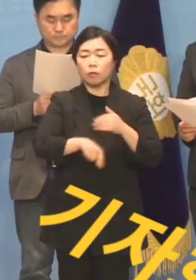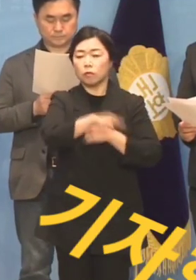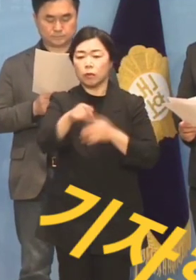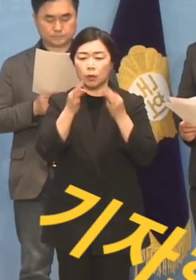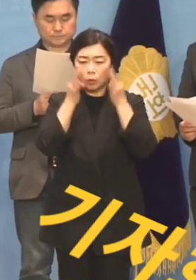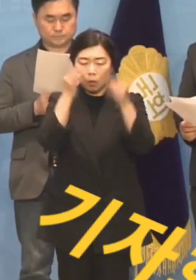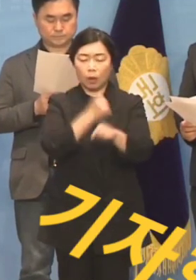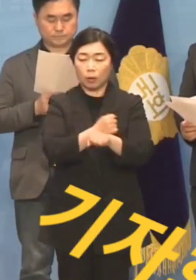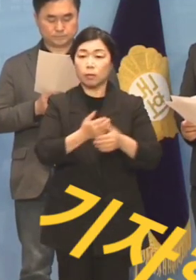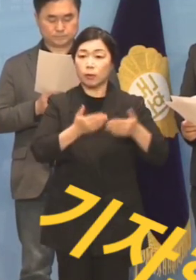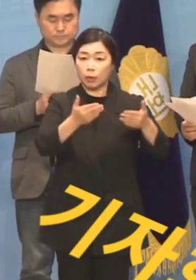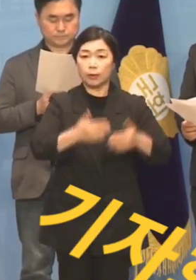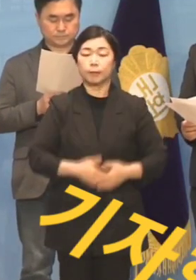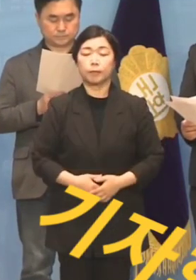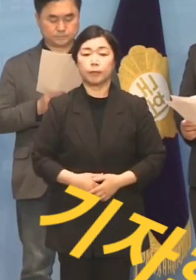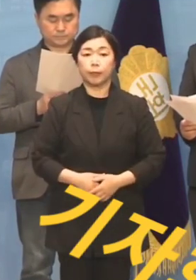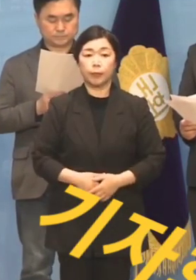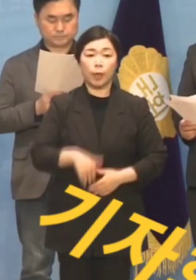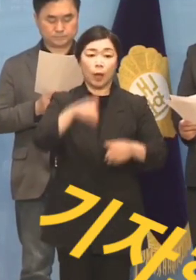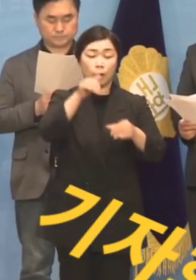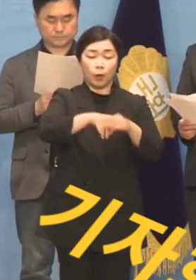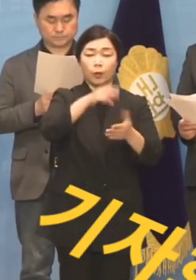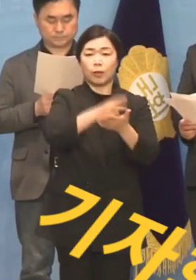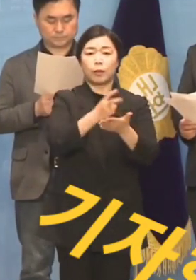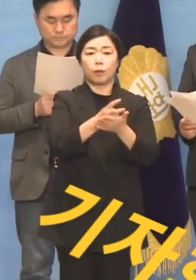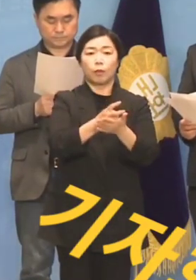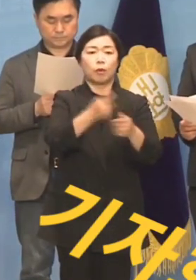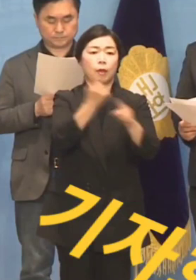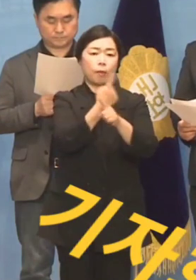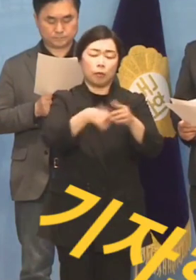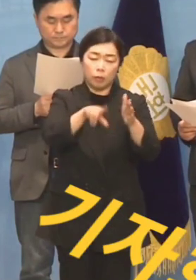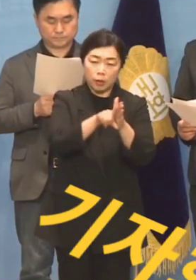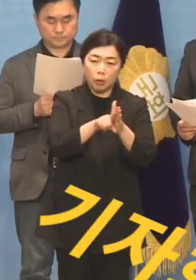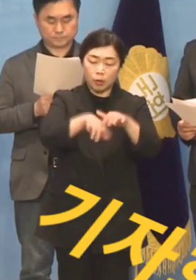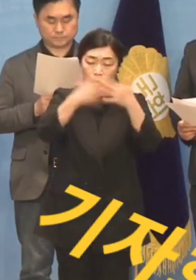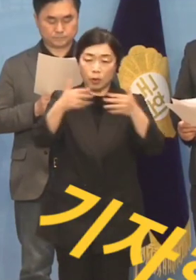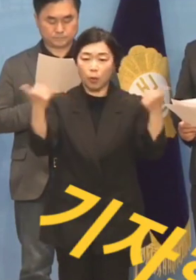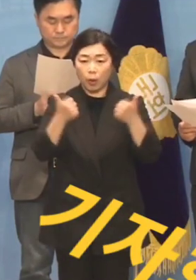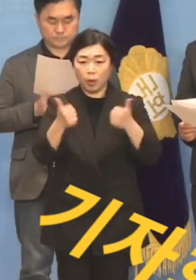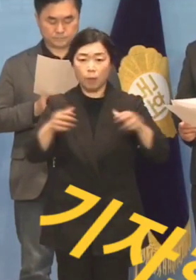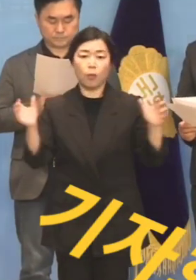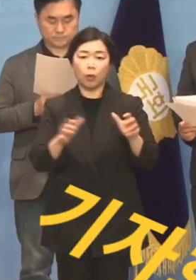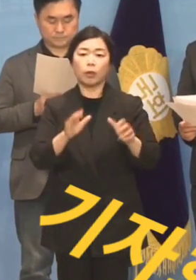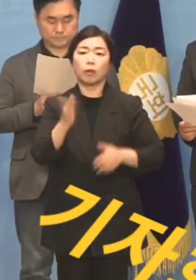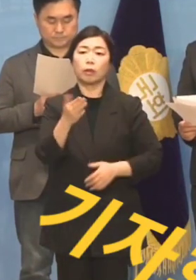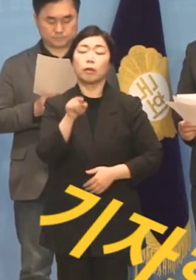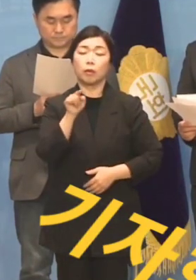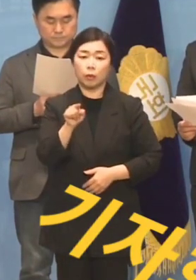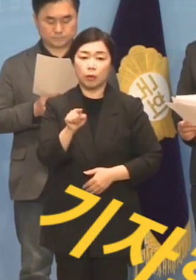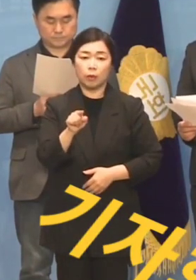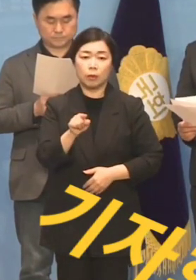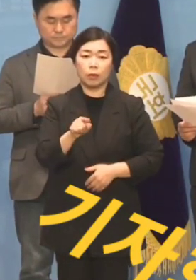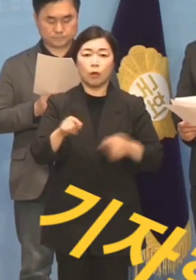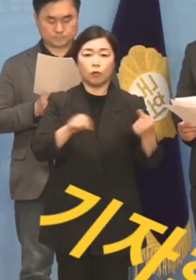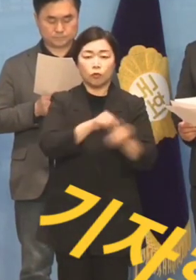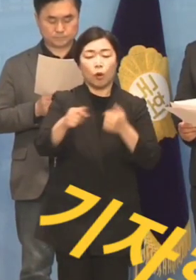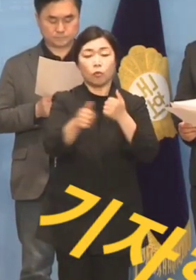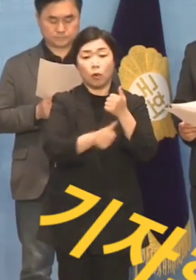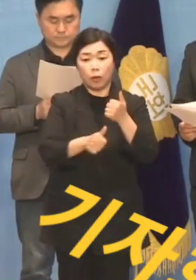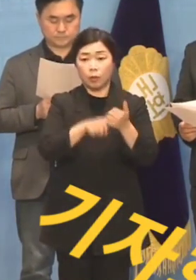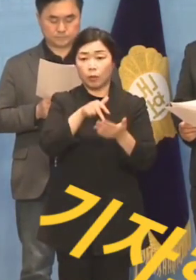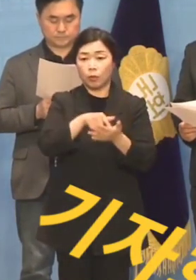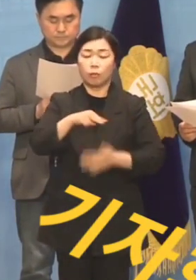모으도록 하겠습니다. 최초로 선거제도 개편 전원위원회를 가능케 만들었던 초당적 정치개혁 의원 모임